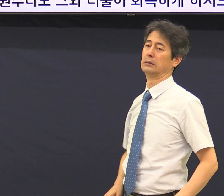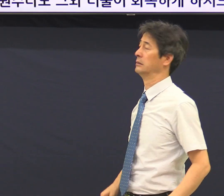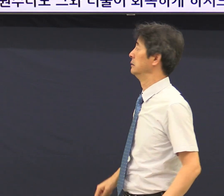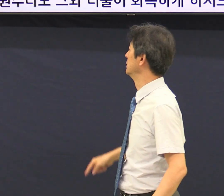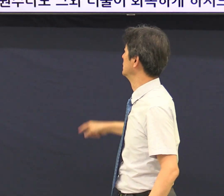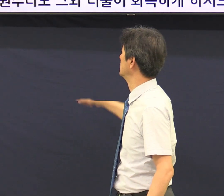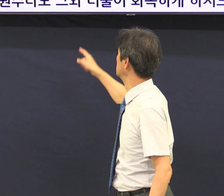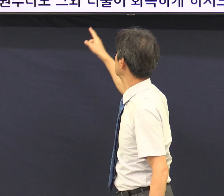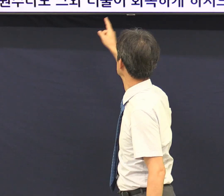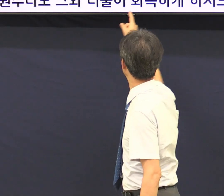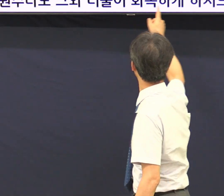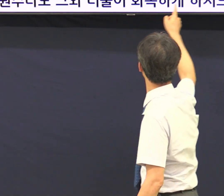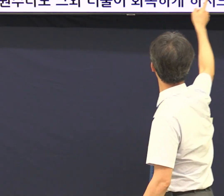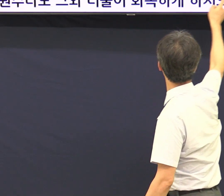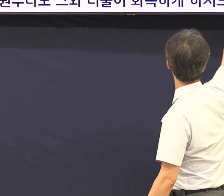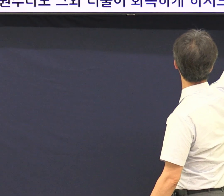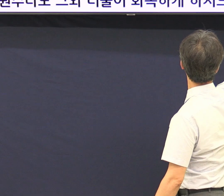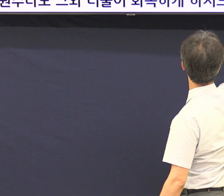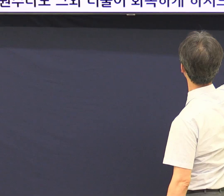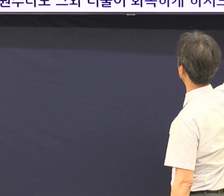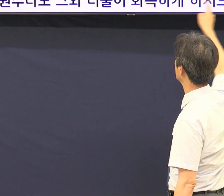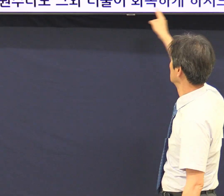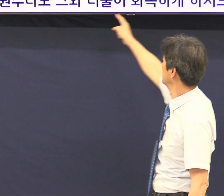은혜, 축복을 받게 되는 것입니다. 복을 받게 되는 것이죠.